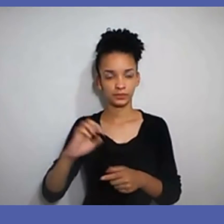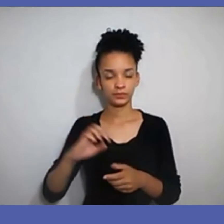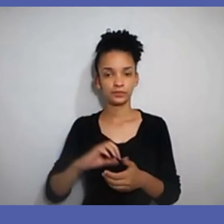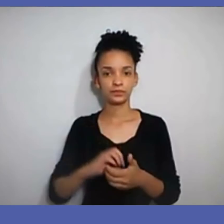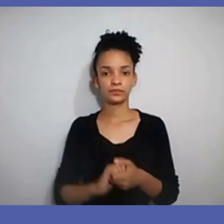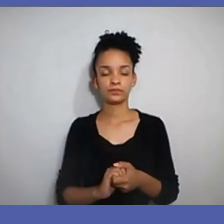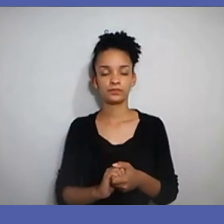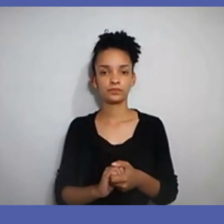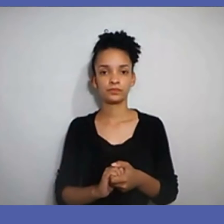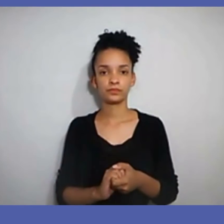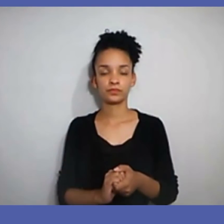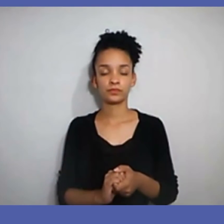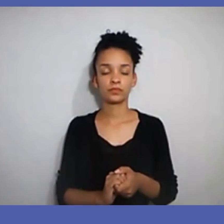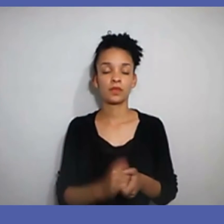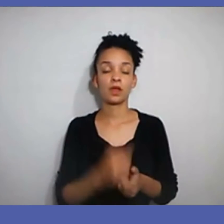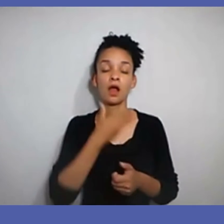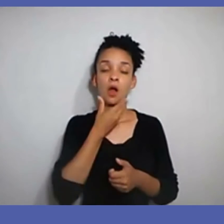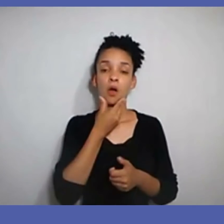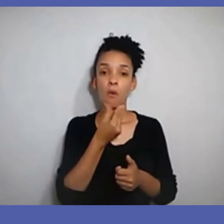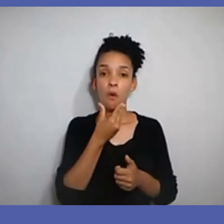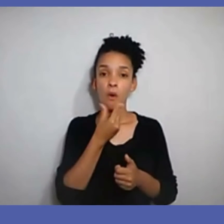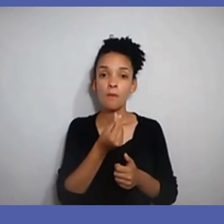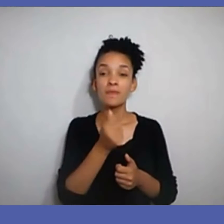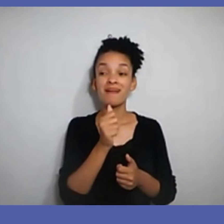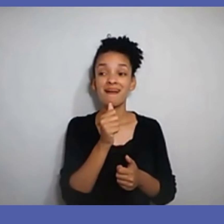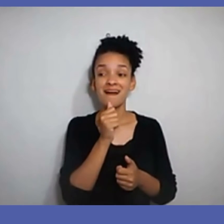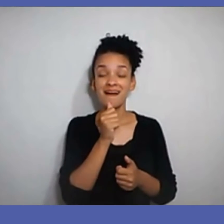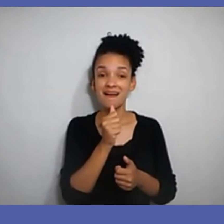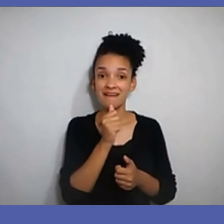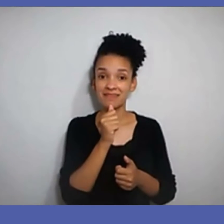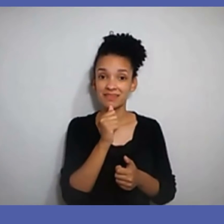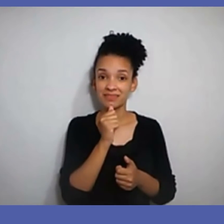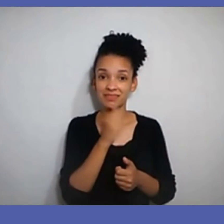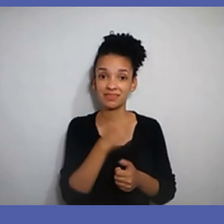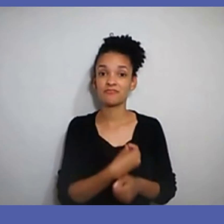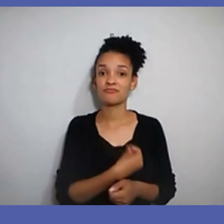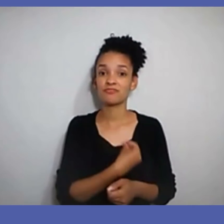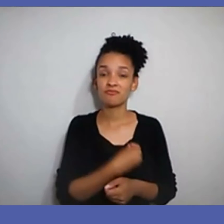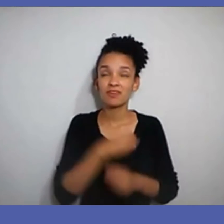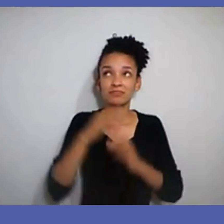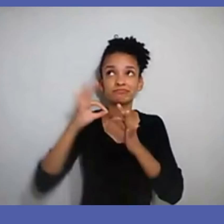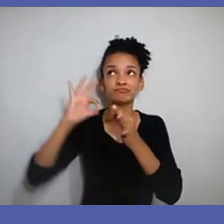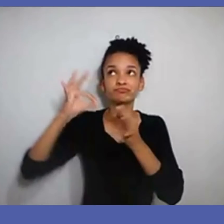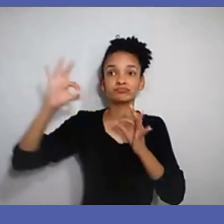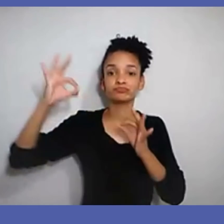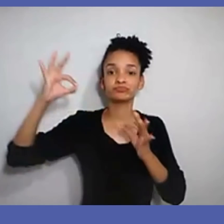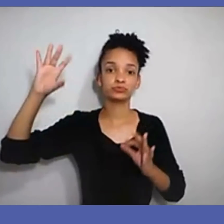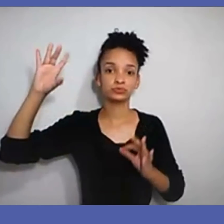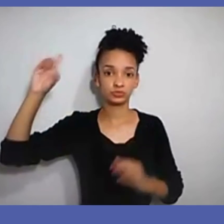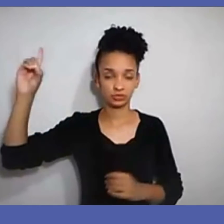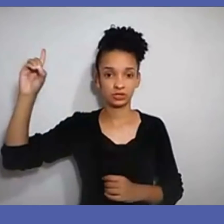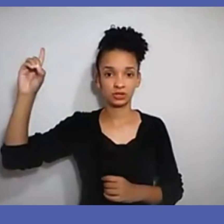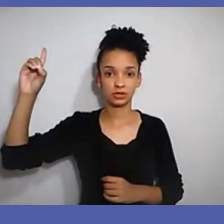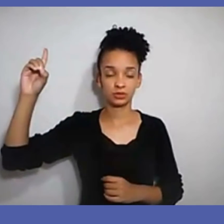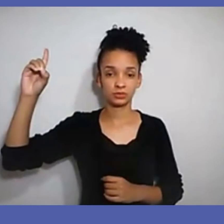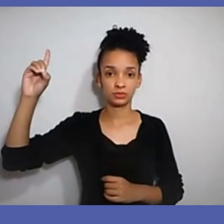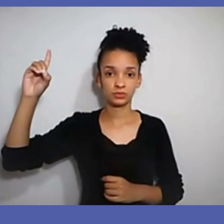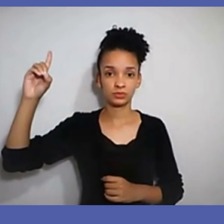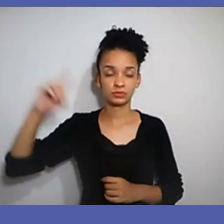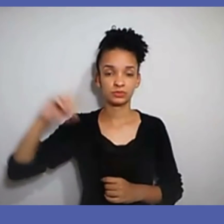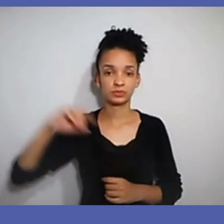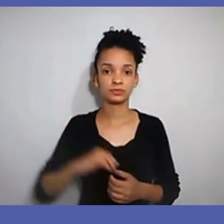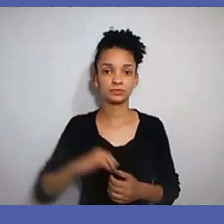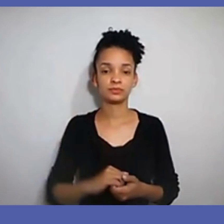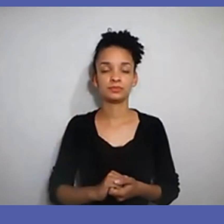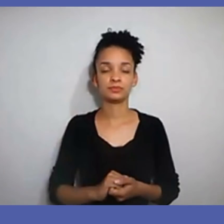vivendo com medo de Deus, pela memória que tem da tragédia do dilúvio, e o